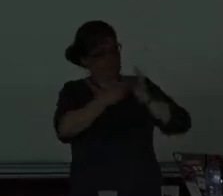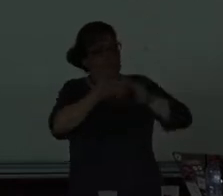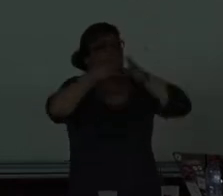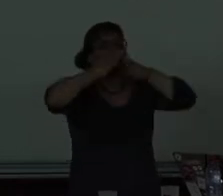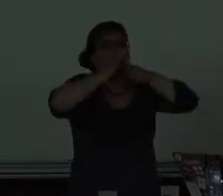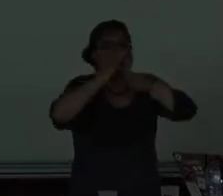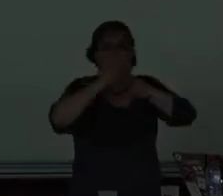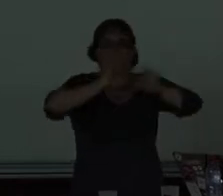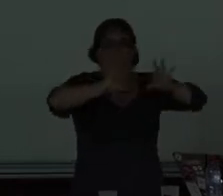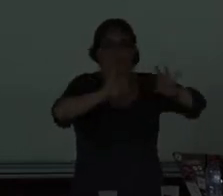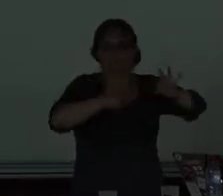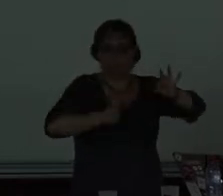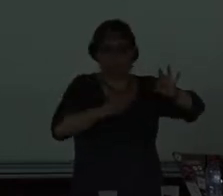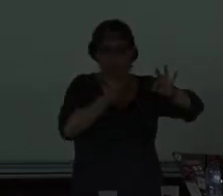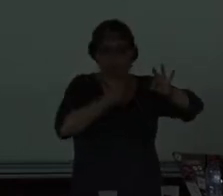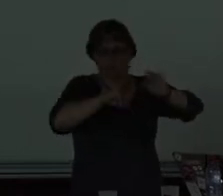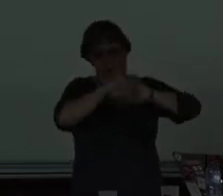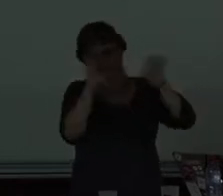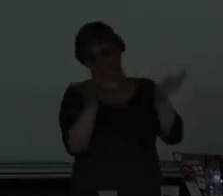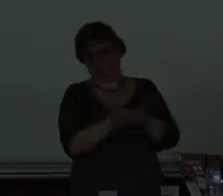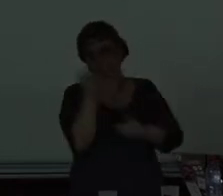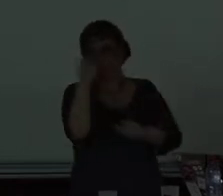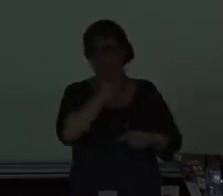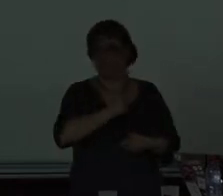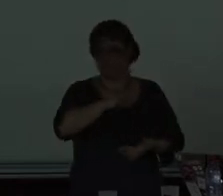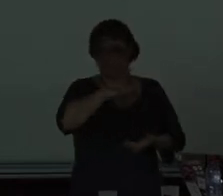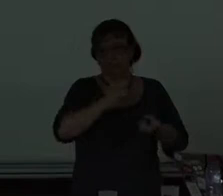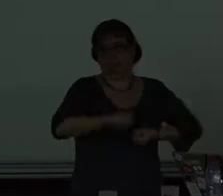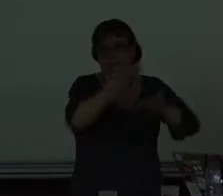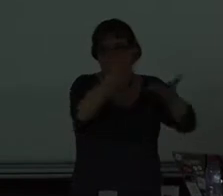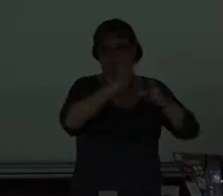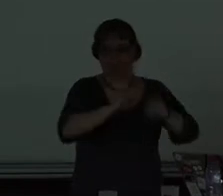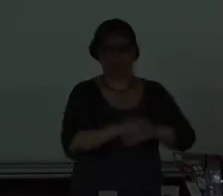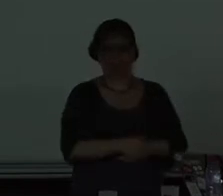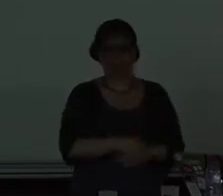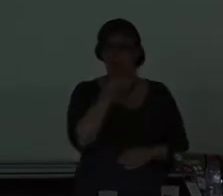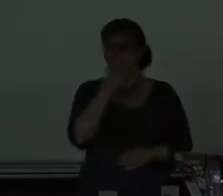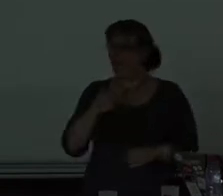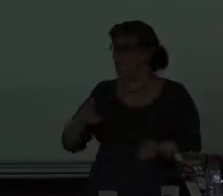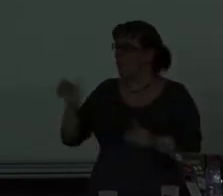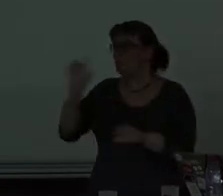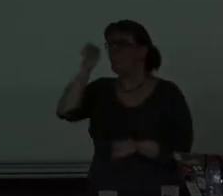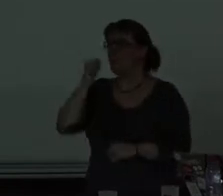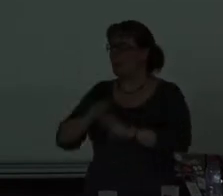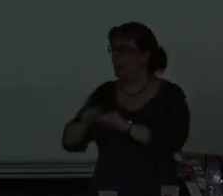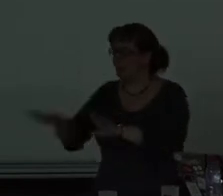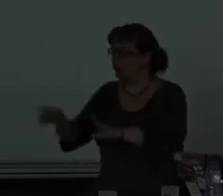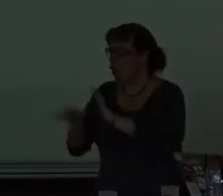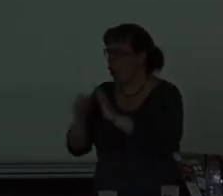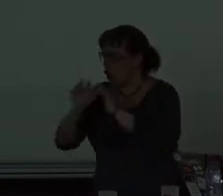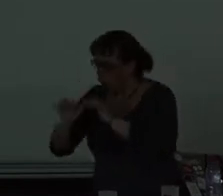code. Quelque chose que je dis souvent aux stagiaires ou à mes élèves, c'est « ne code pas, réfléchis avant ».